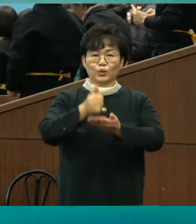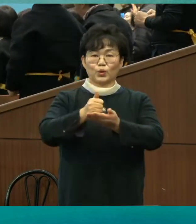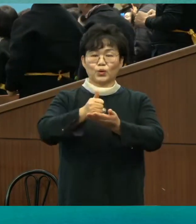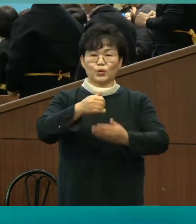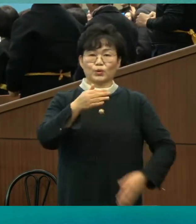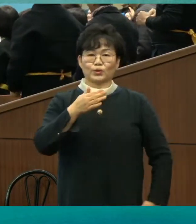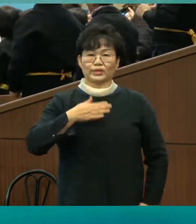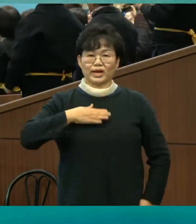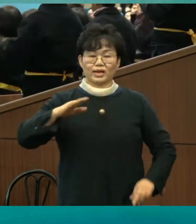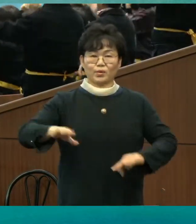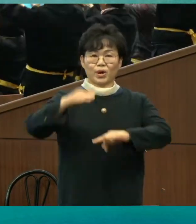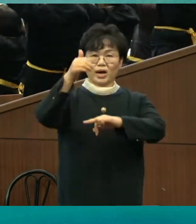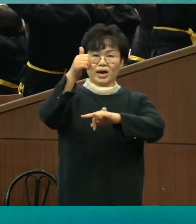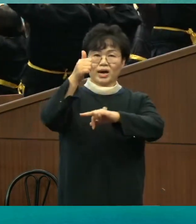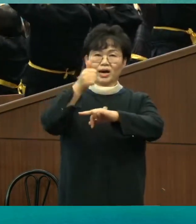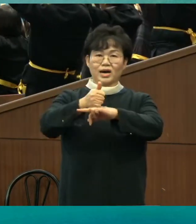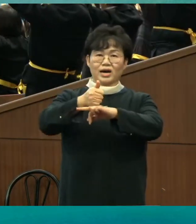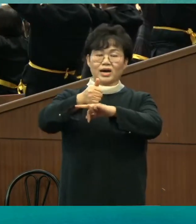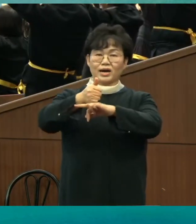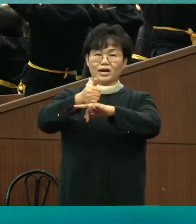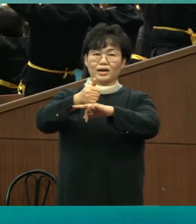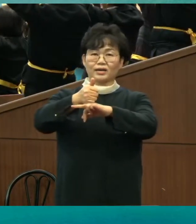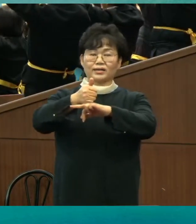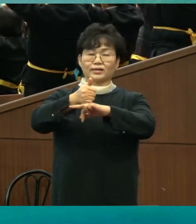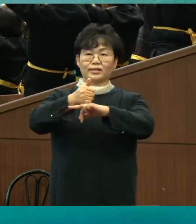그리스도 나의 왕